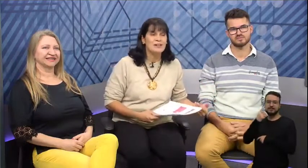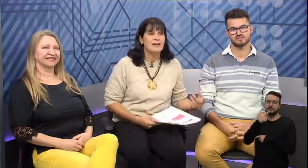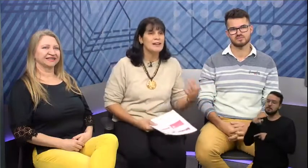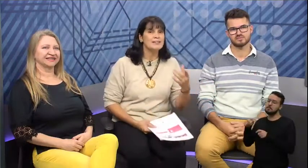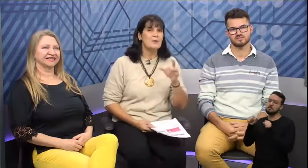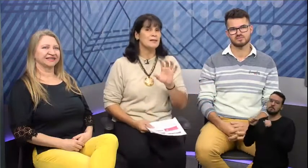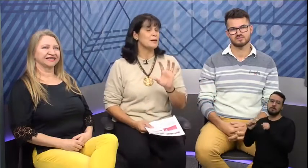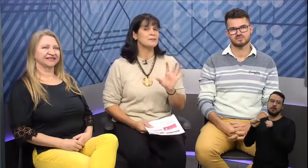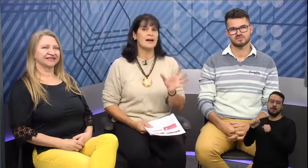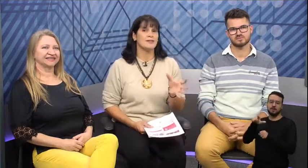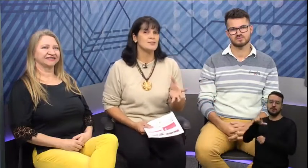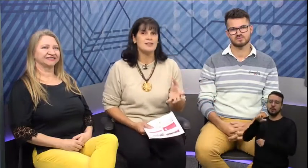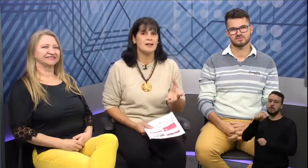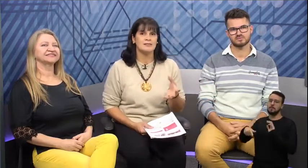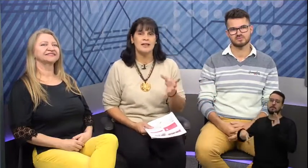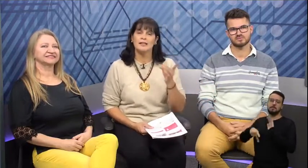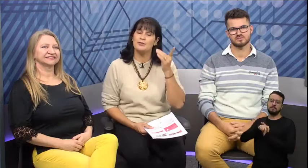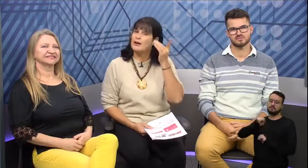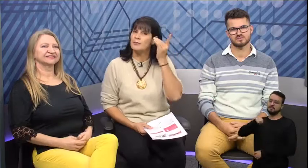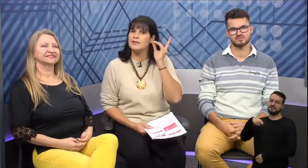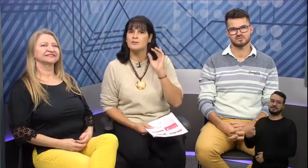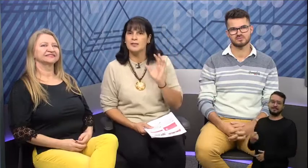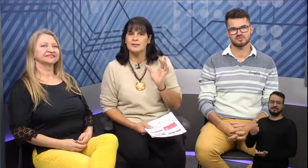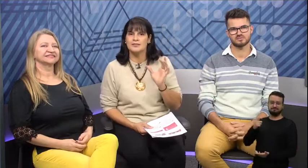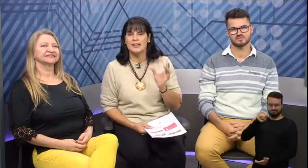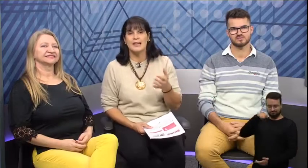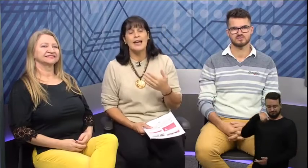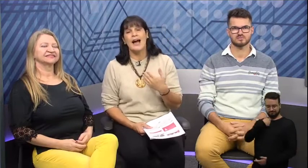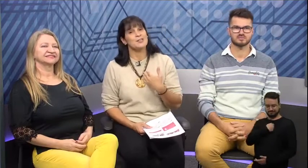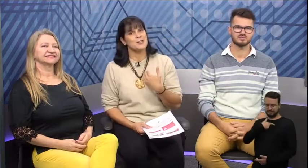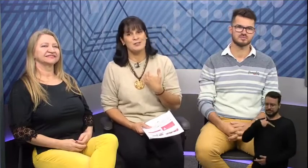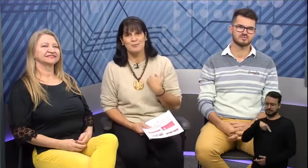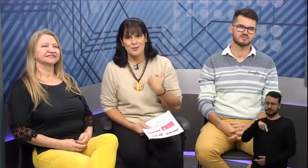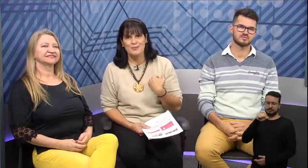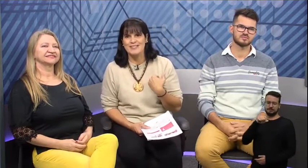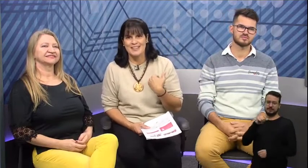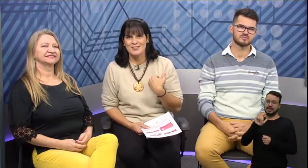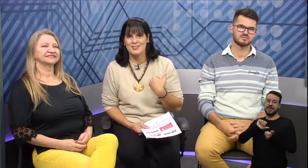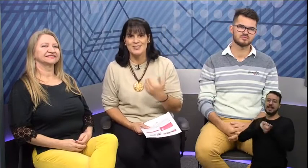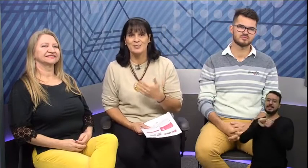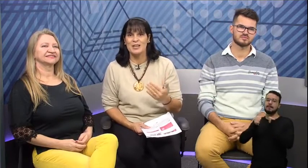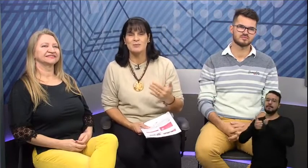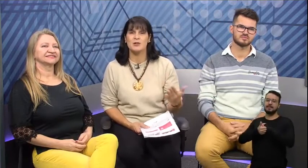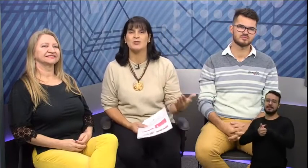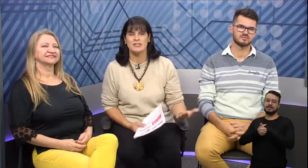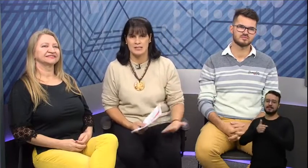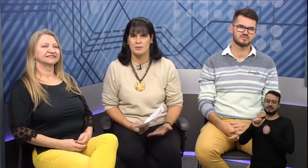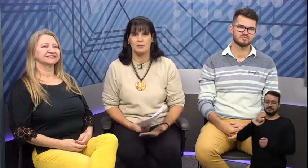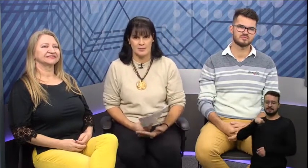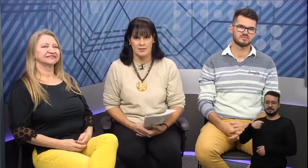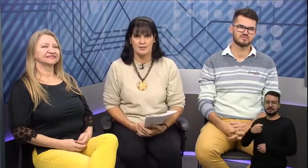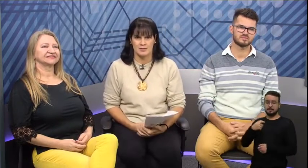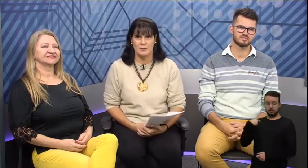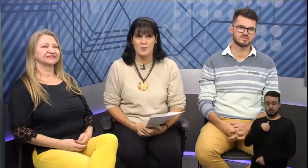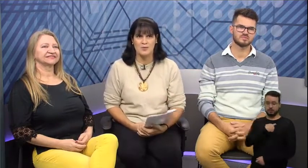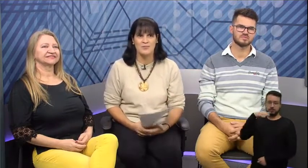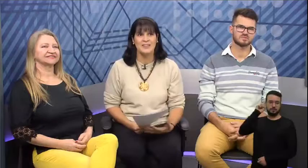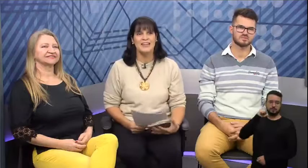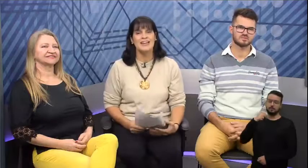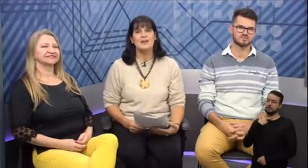ele deu uma adaptada ao sinal dele, que ficava mais bonito, né? A gente não pode fazer isso, nós não temos autorização para fazer isso, tá bom?